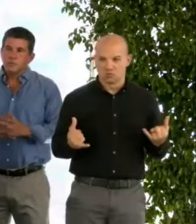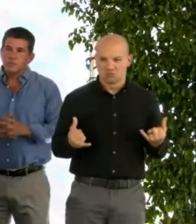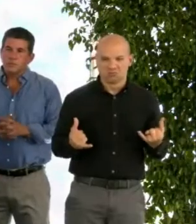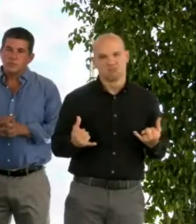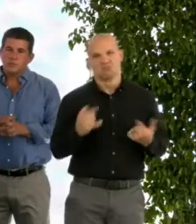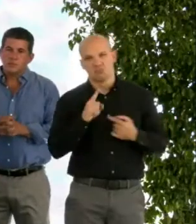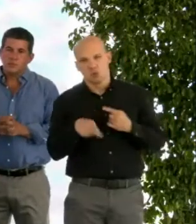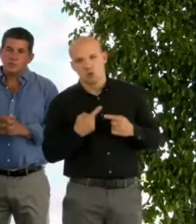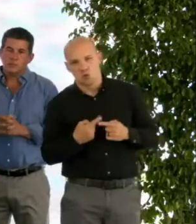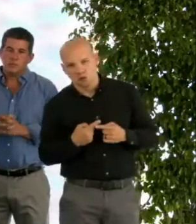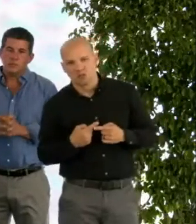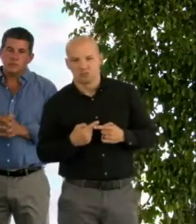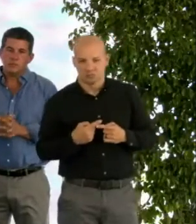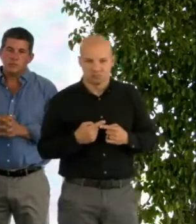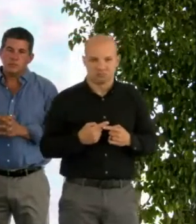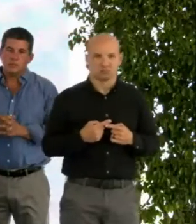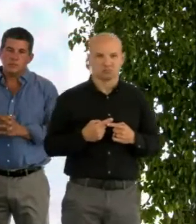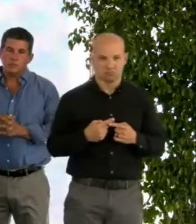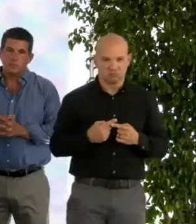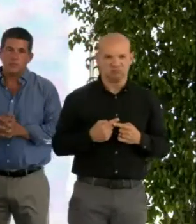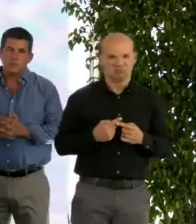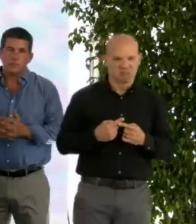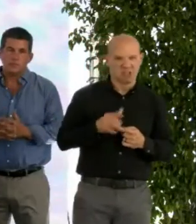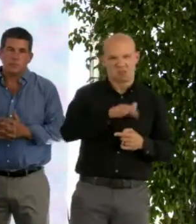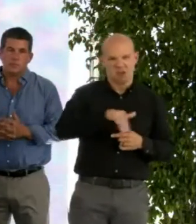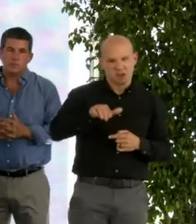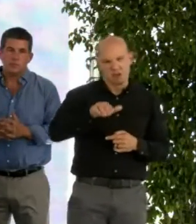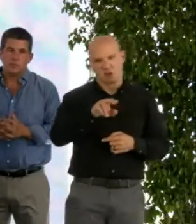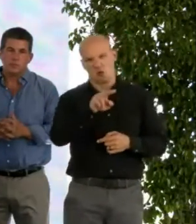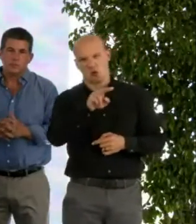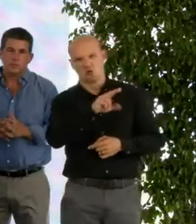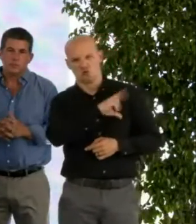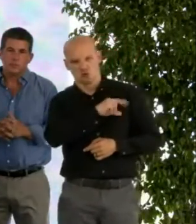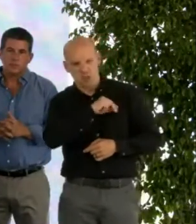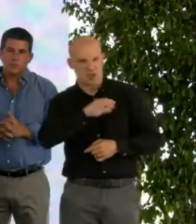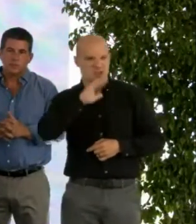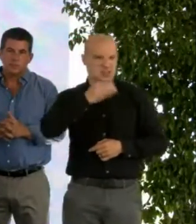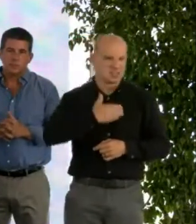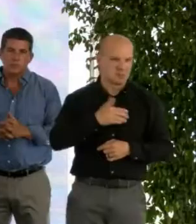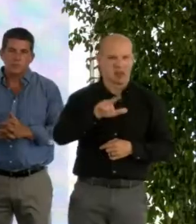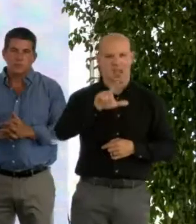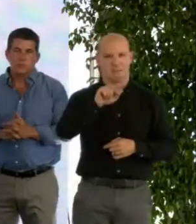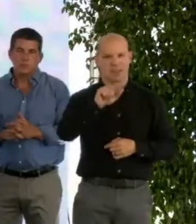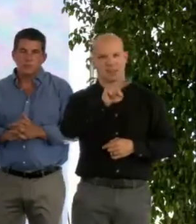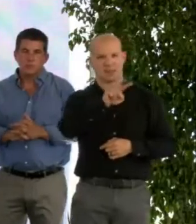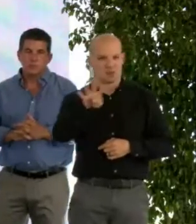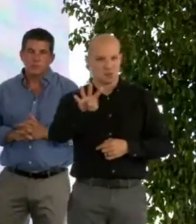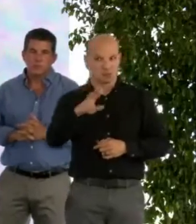el cuarto trimestre del año 2024. Ojalá lo logren antes.